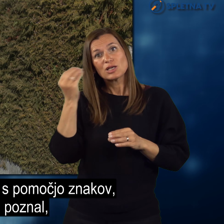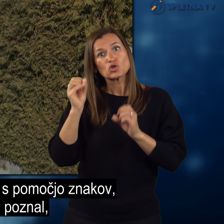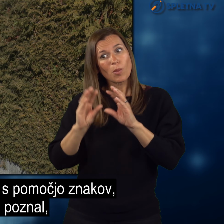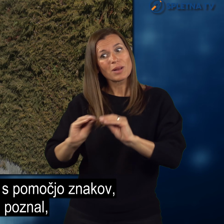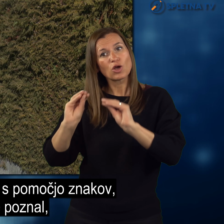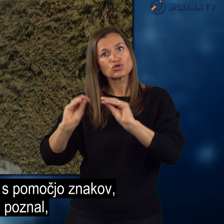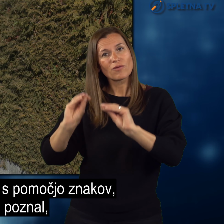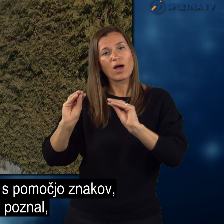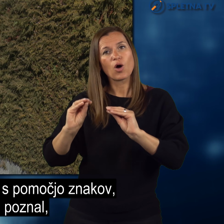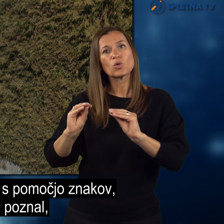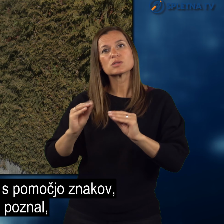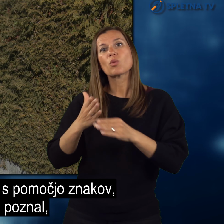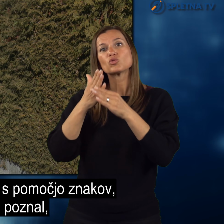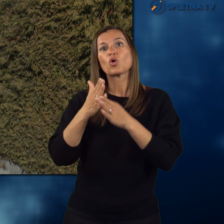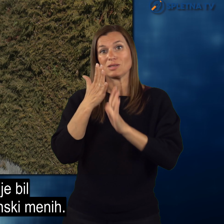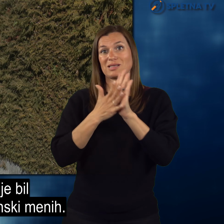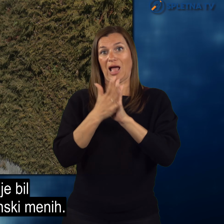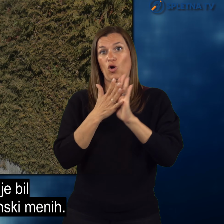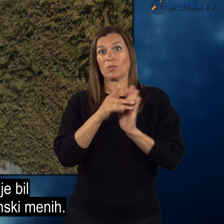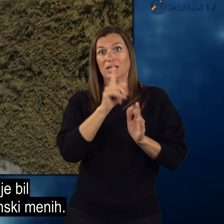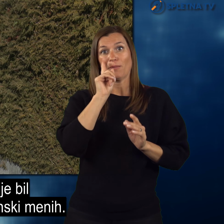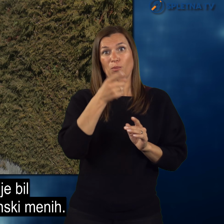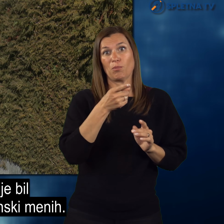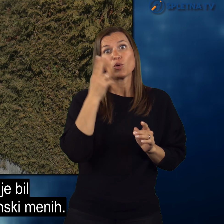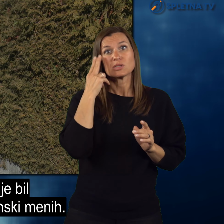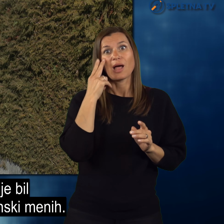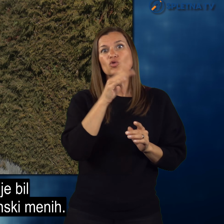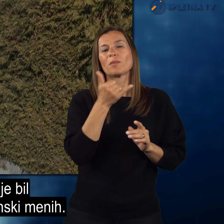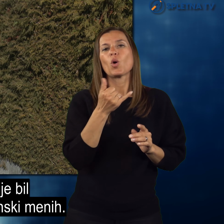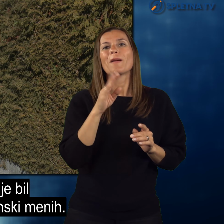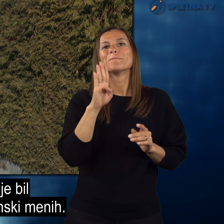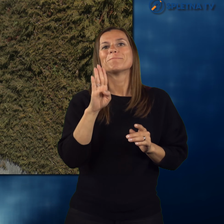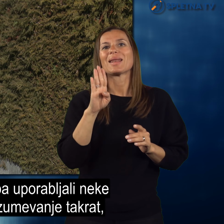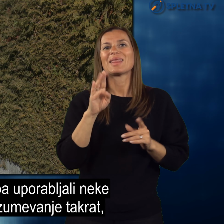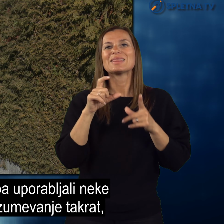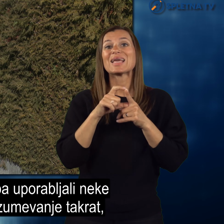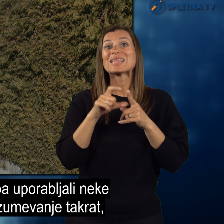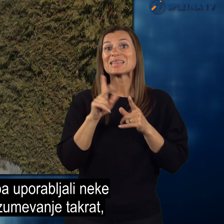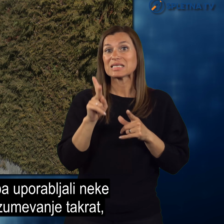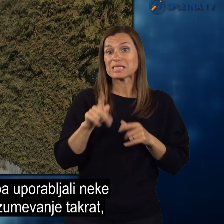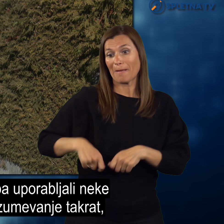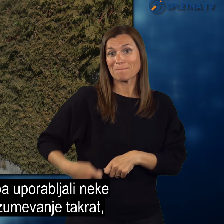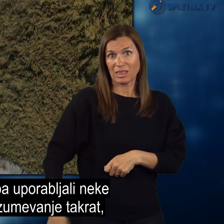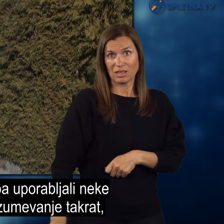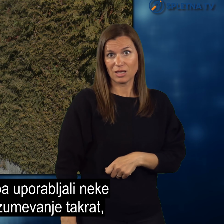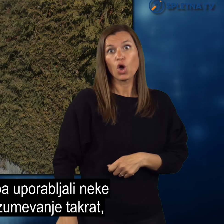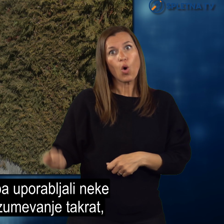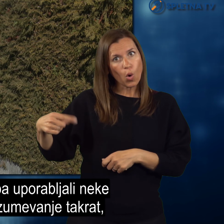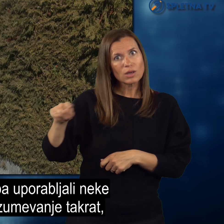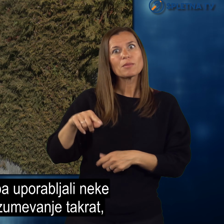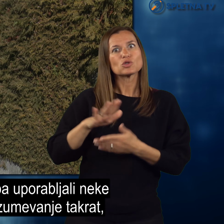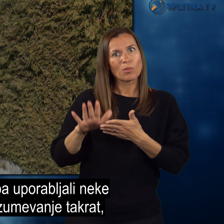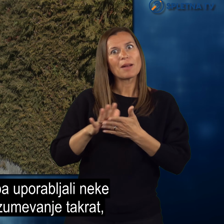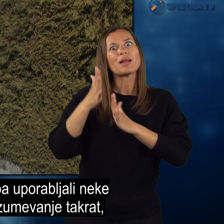pomočjo znakov, ki jih je poznal, ker je bil benediktinski menih. Benediktinci so pa uporabljali neke znake